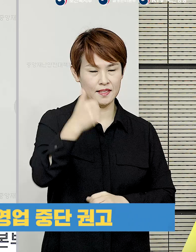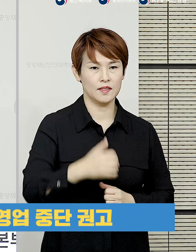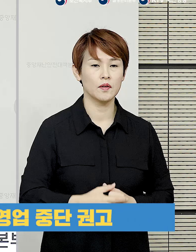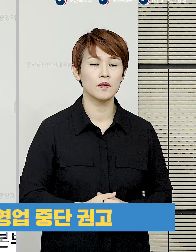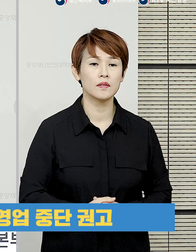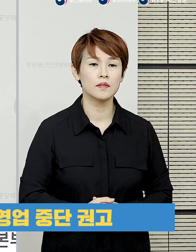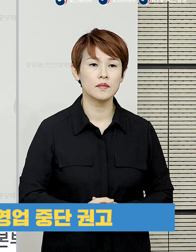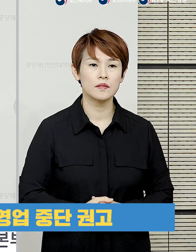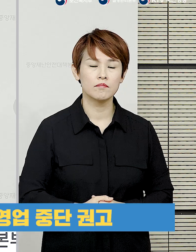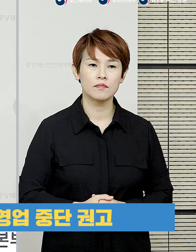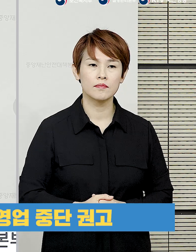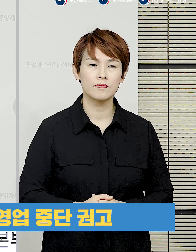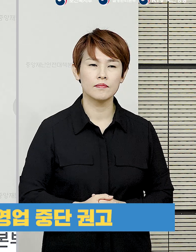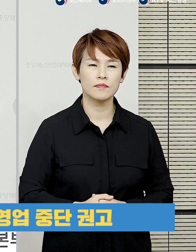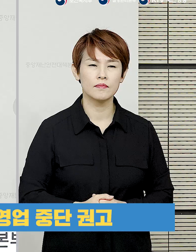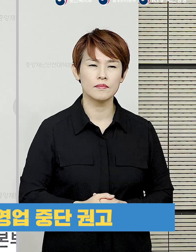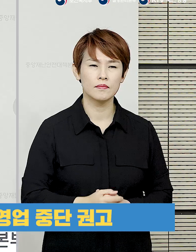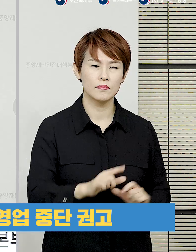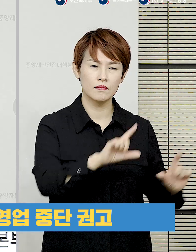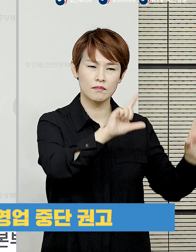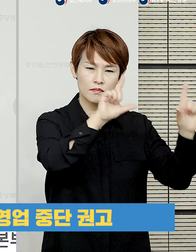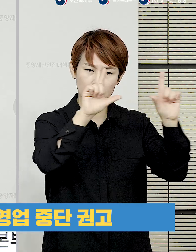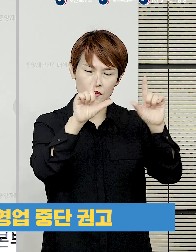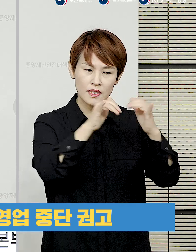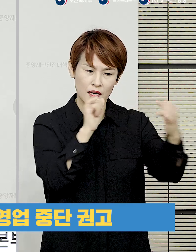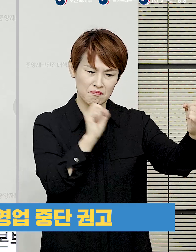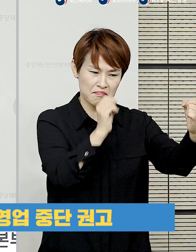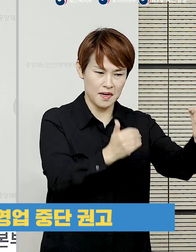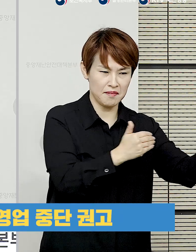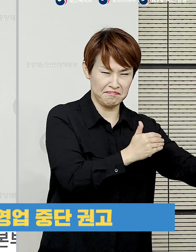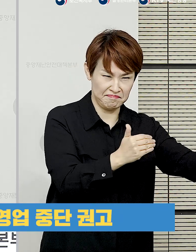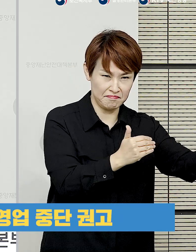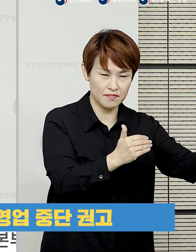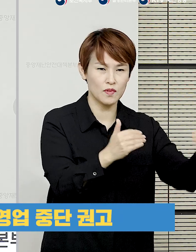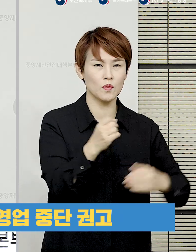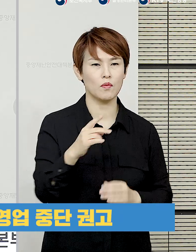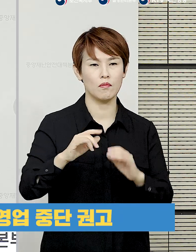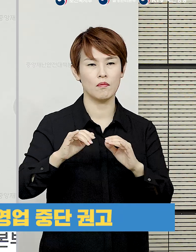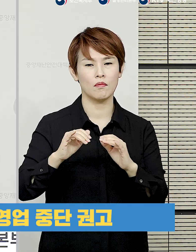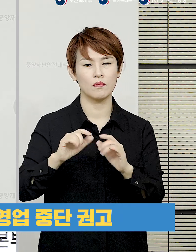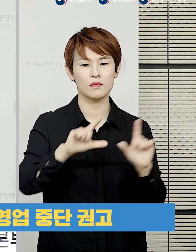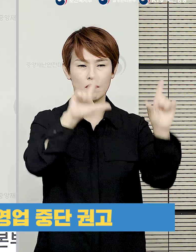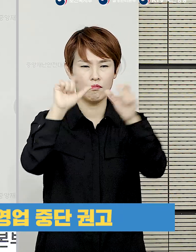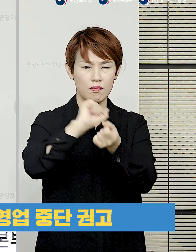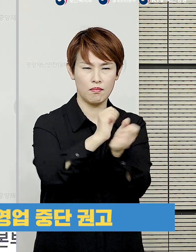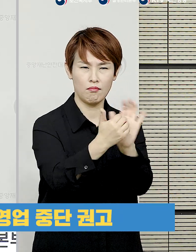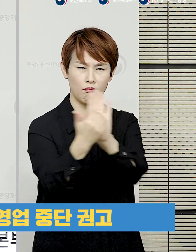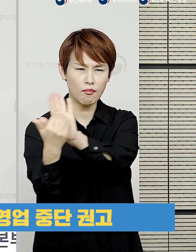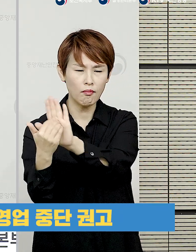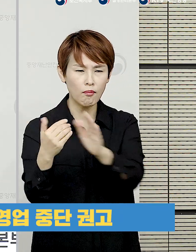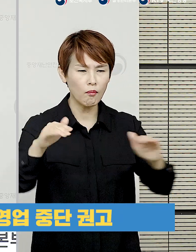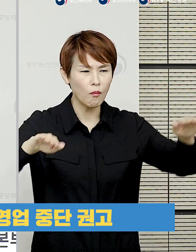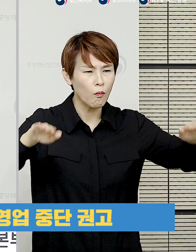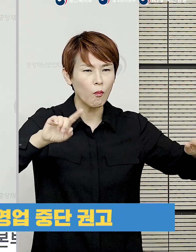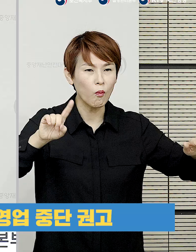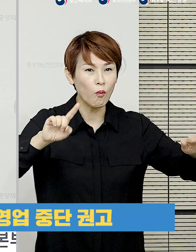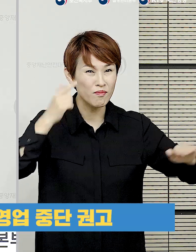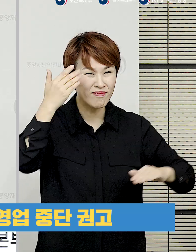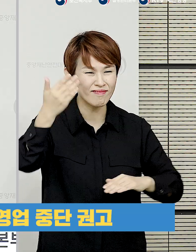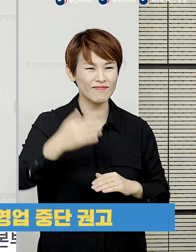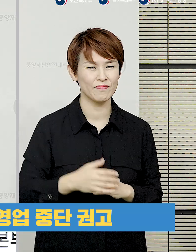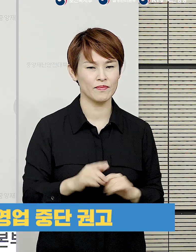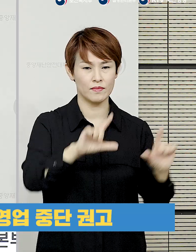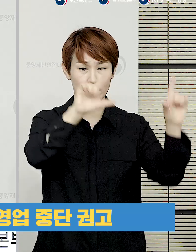생활 방역과 사회적 거리두기의 차이를 많이 물으셨는데요. 몇 번 설명드린 것처럼 그 생활 방역이라고 하는